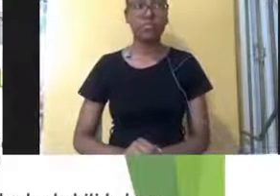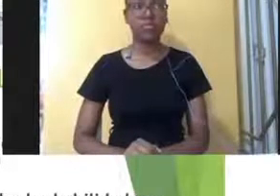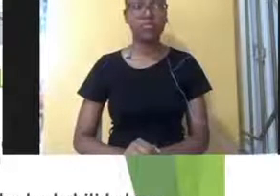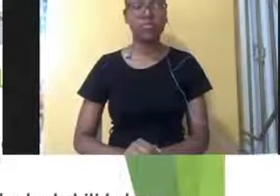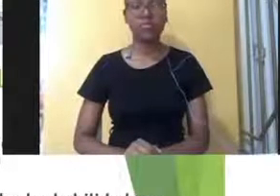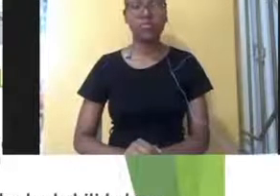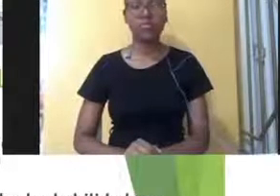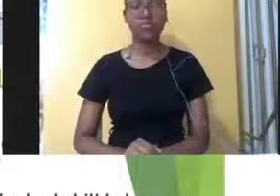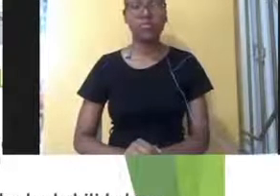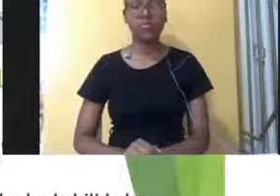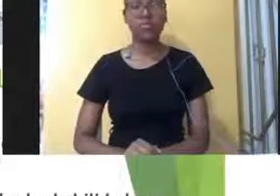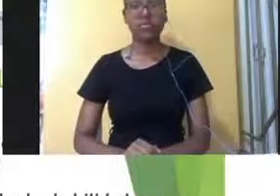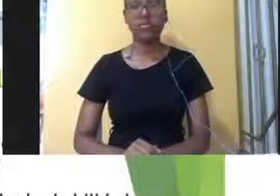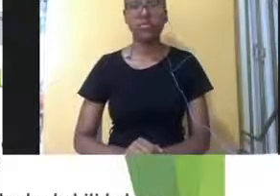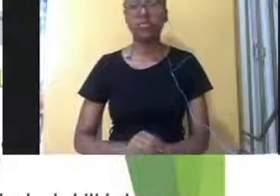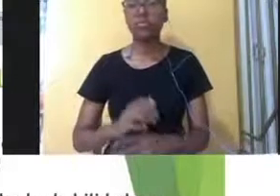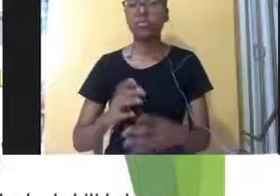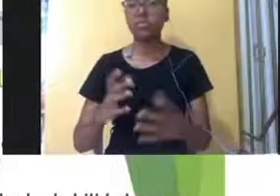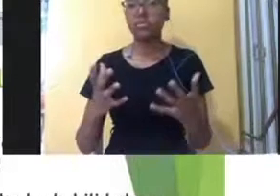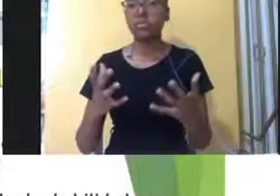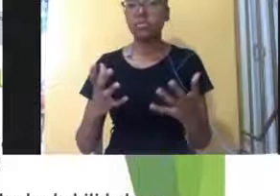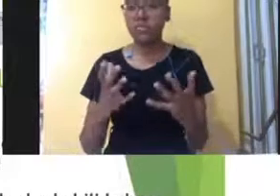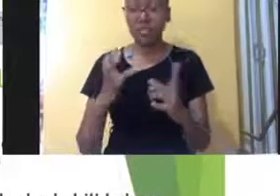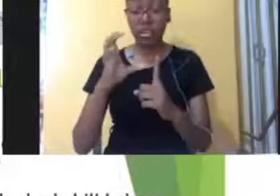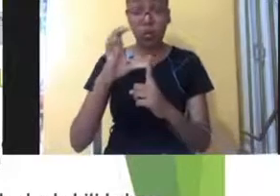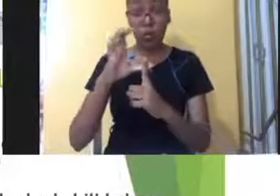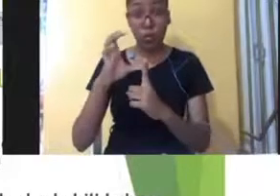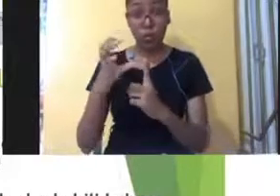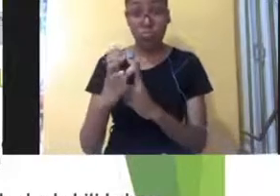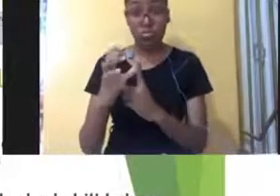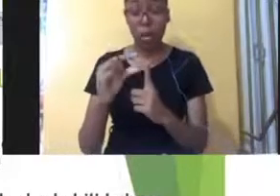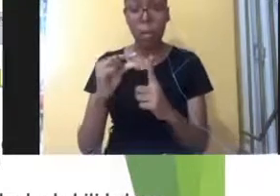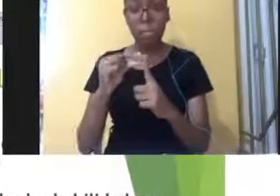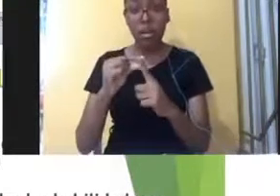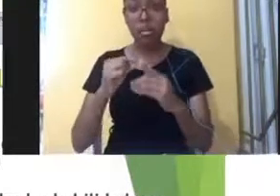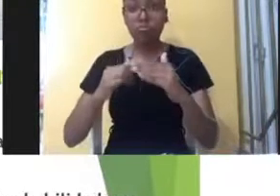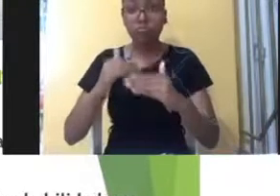Dentro de la evolución del término cultura, lo vemos ahí, dice